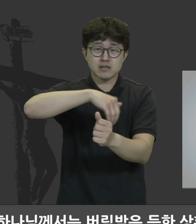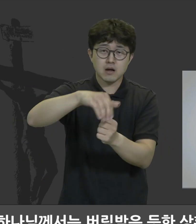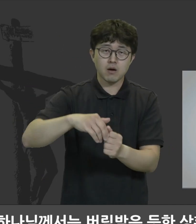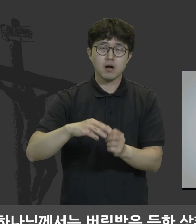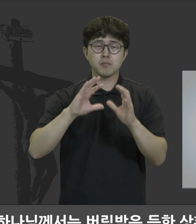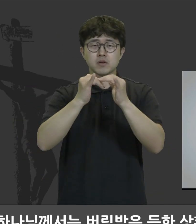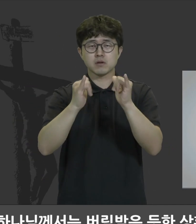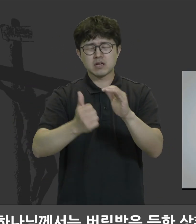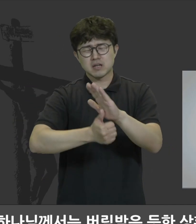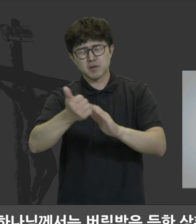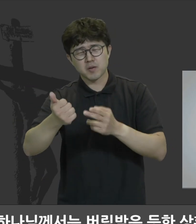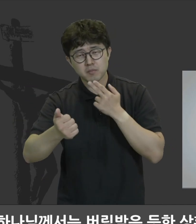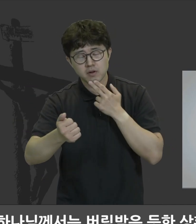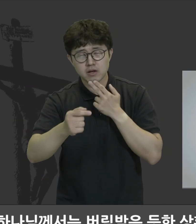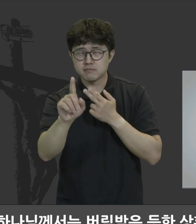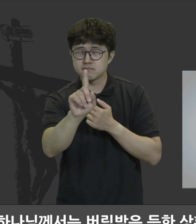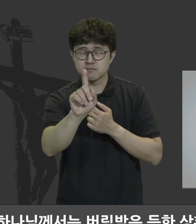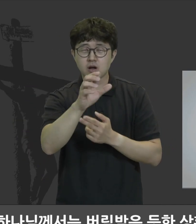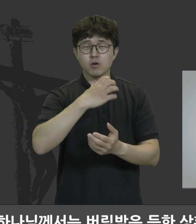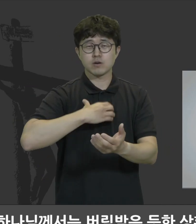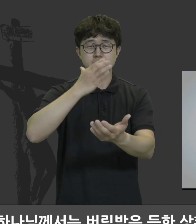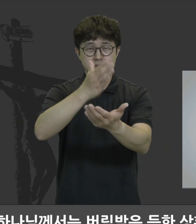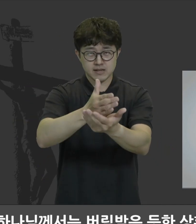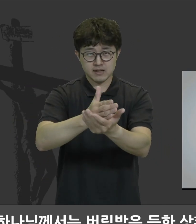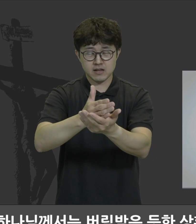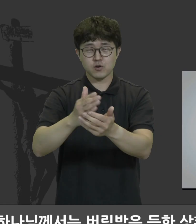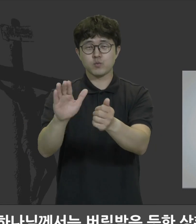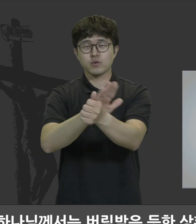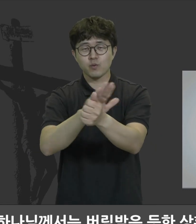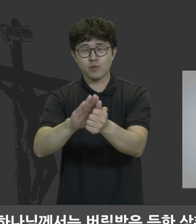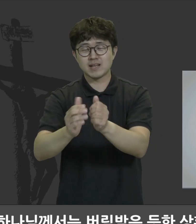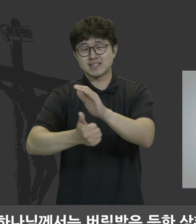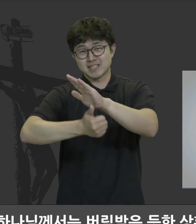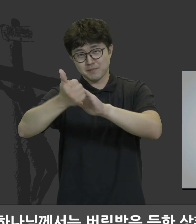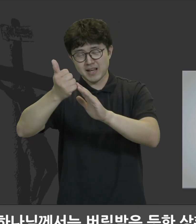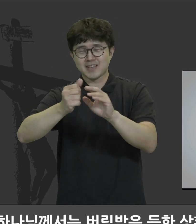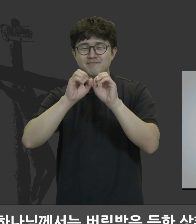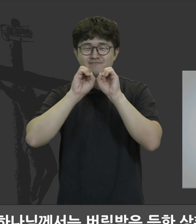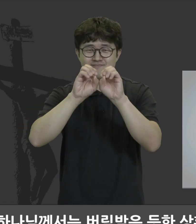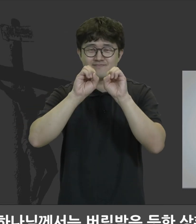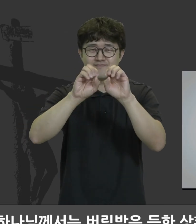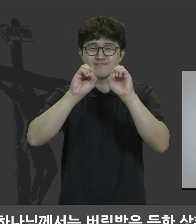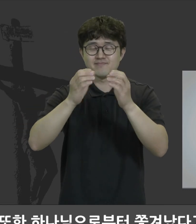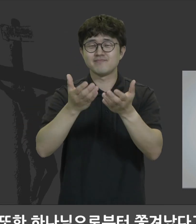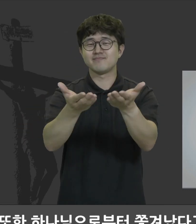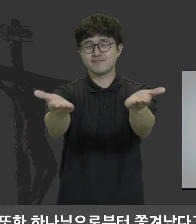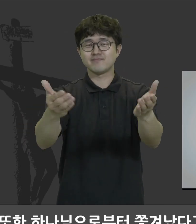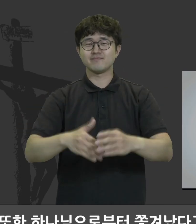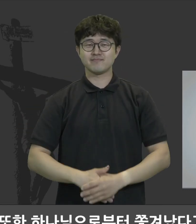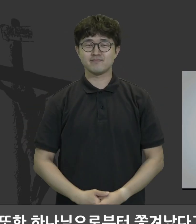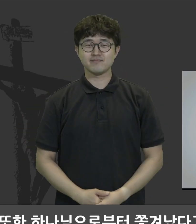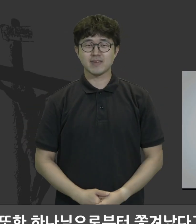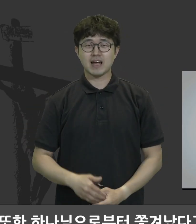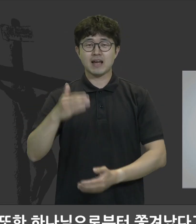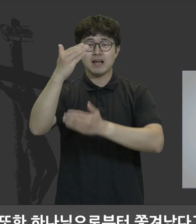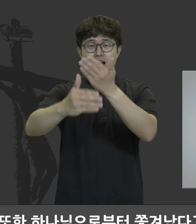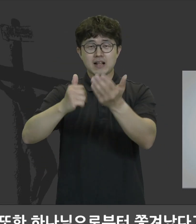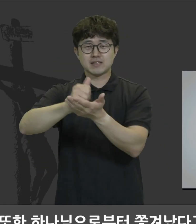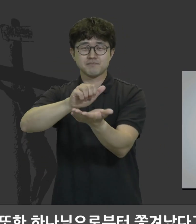백성들에게 그렇지 않다고 말씀하시며 위로와 희망을 전해주십니다. 또한 하나님으로부터 쫓겨났다고